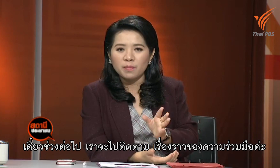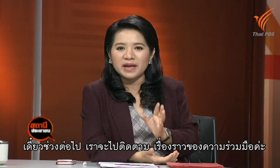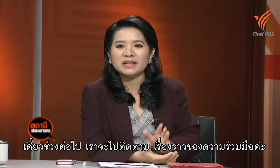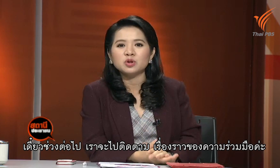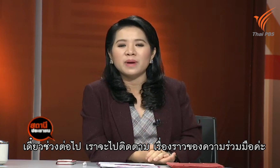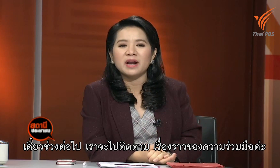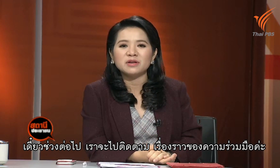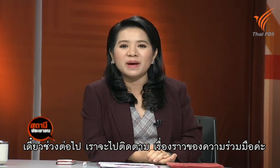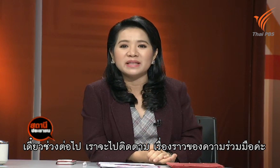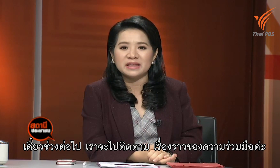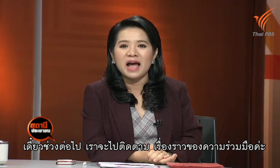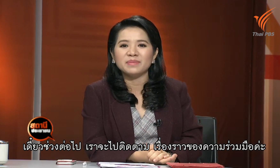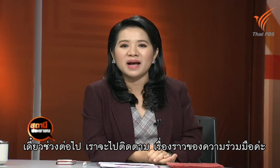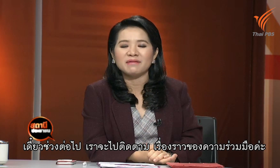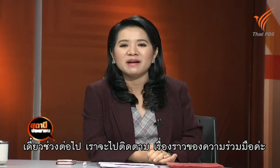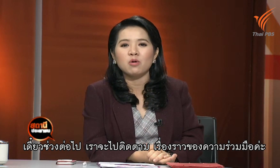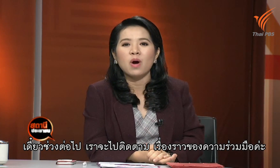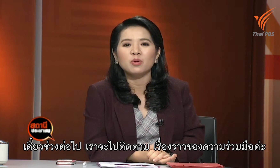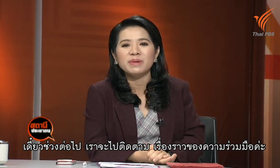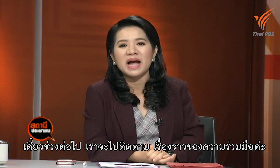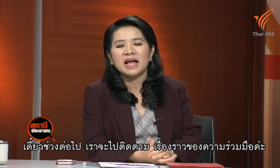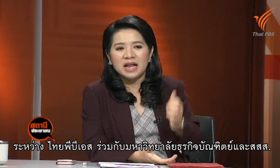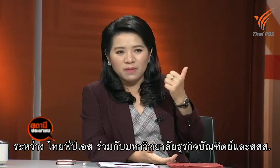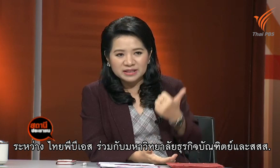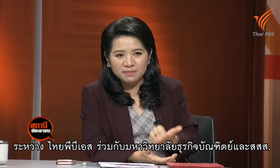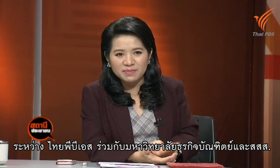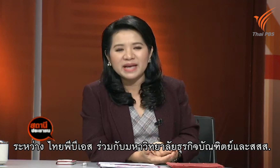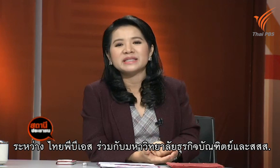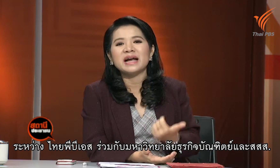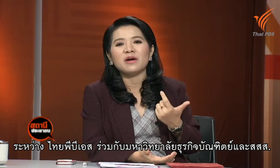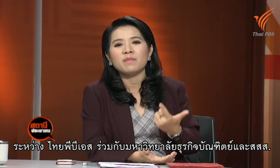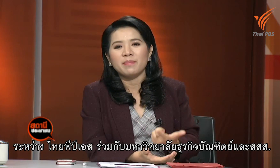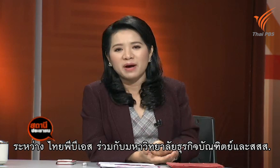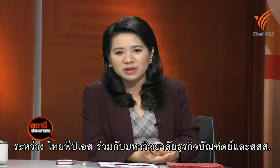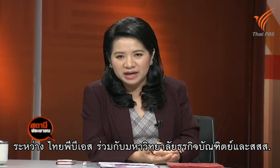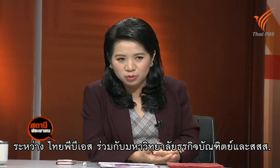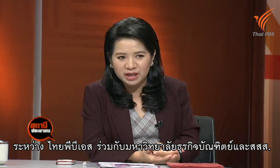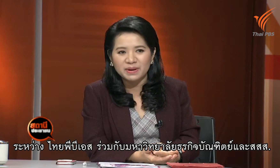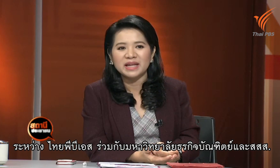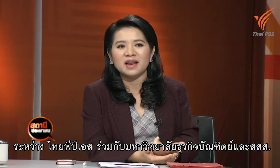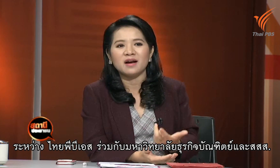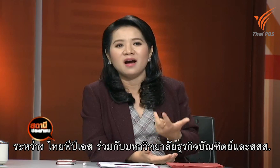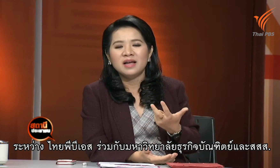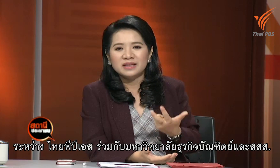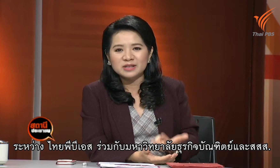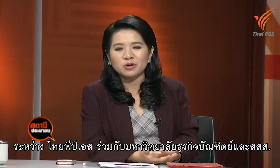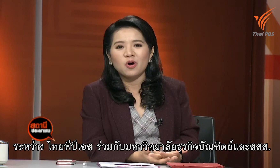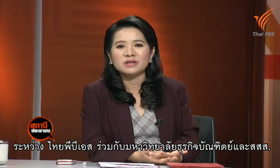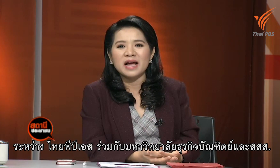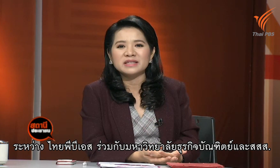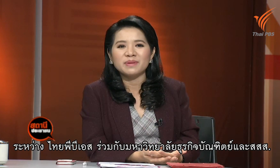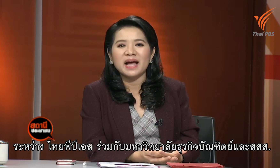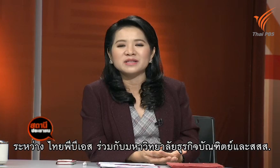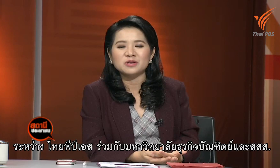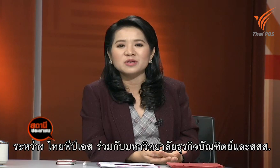เดี๋ยวช่วงต่อไปนะท่านผู้ชมคะเราจะไปติดตามนะคะเรื่องราวของความร่วมมือค่ะระหว่างไทย PBS นะคะร่วมกับมหาวิทยาลัยธุรกิจบัณฑิตแล้วก็ในส่วนของ